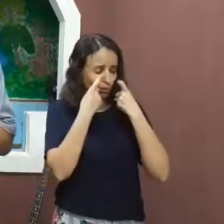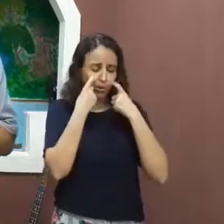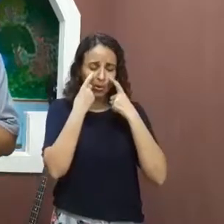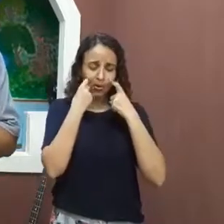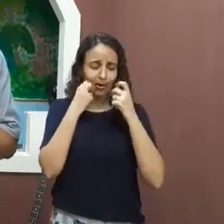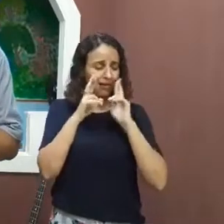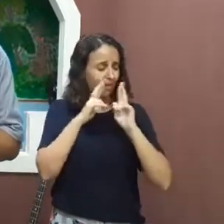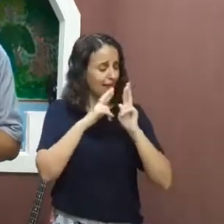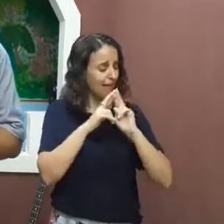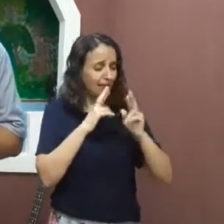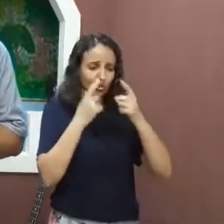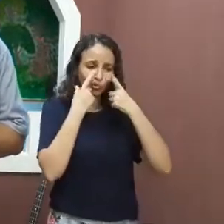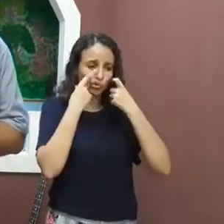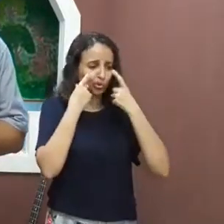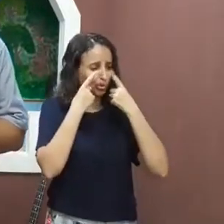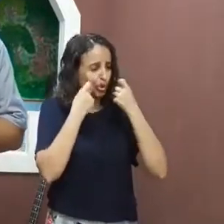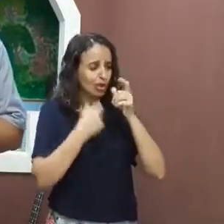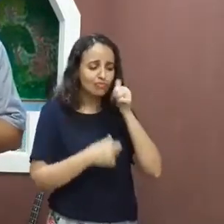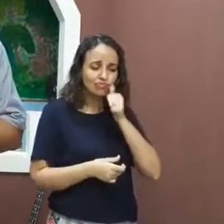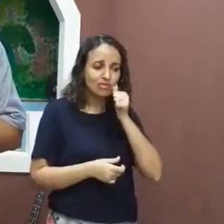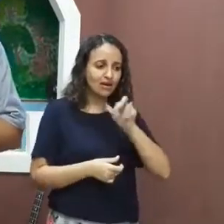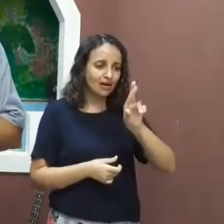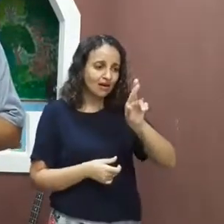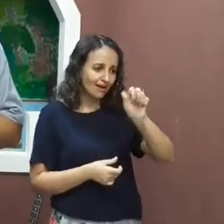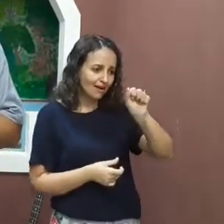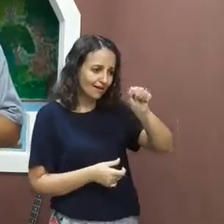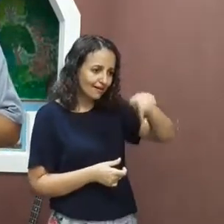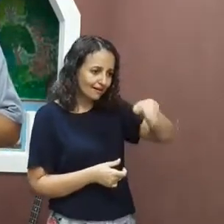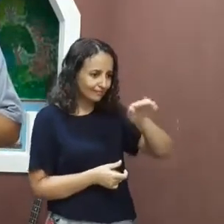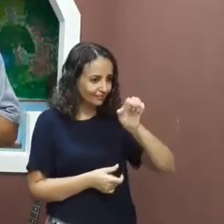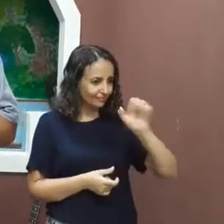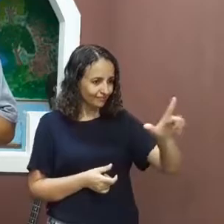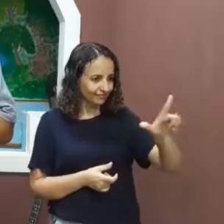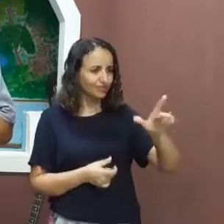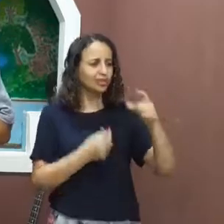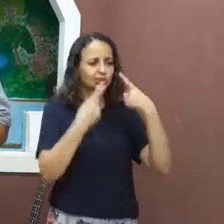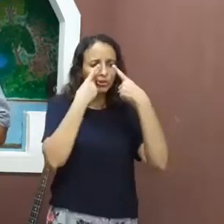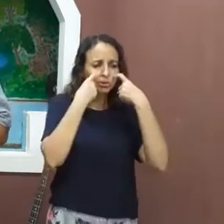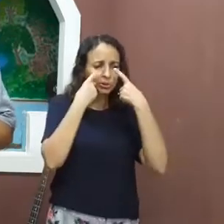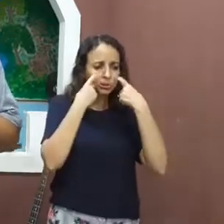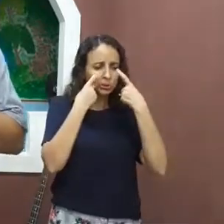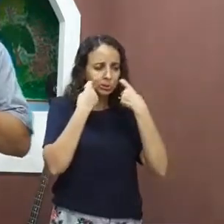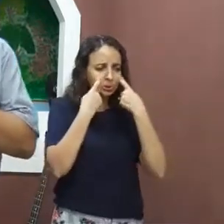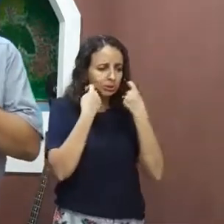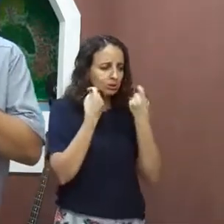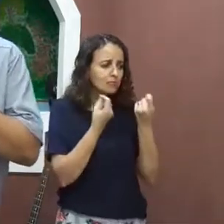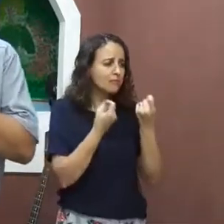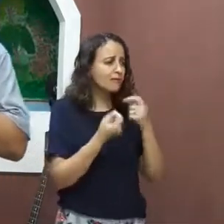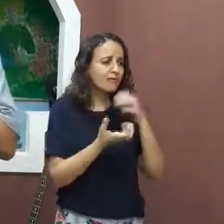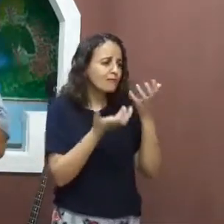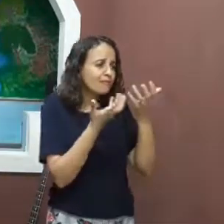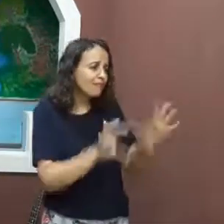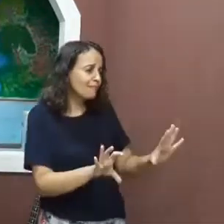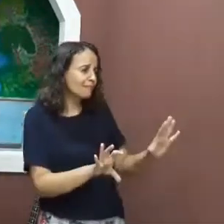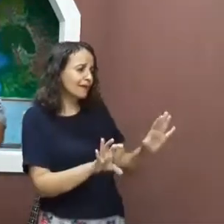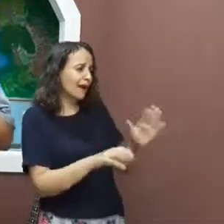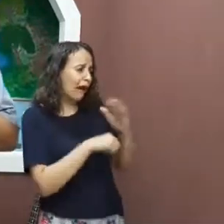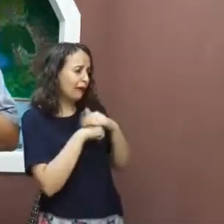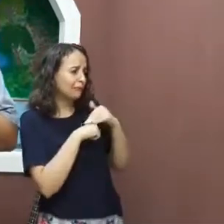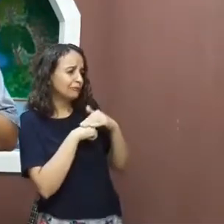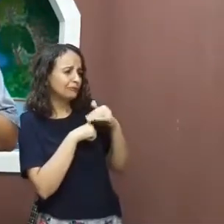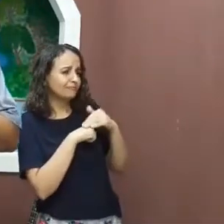lamentação, e Raquel que chora por seus filhos, e recusa-se ser consolada, porque já não